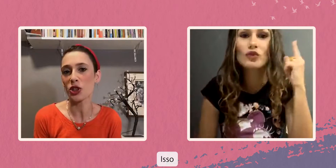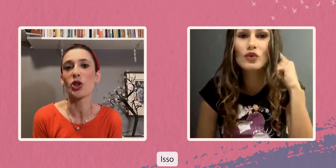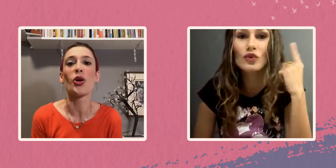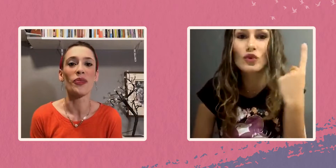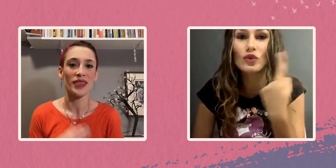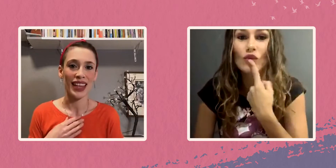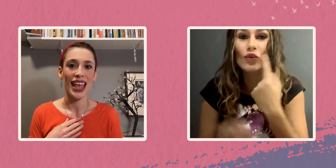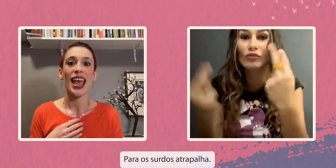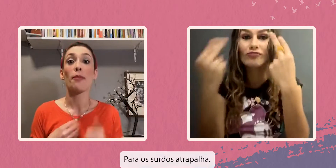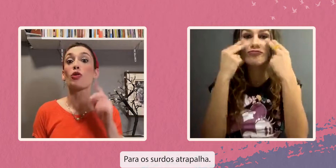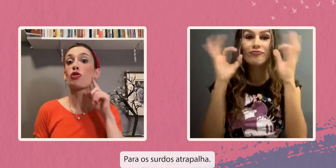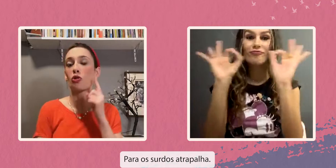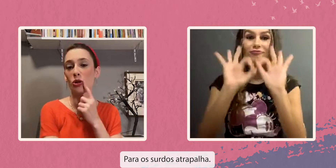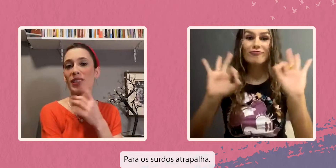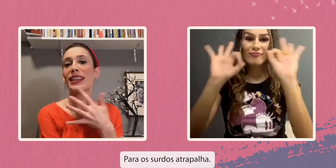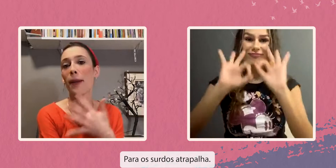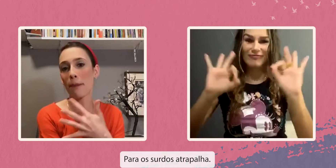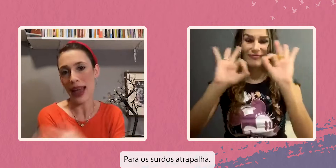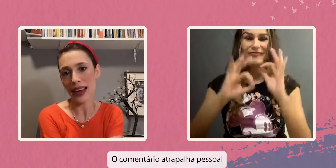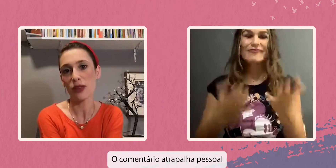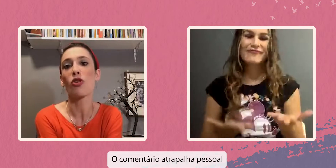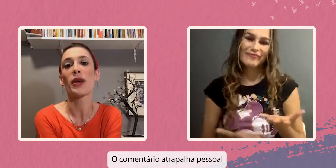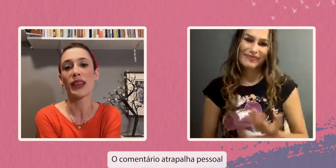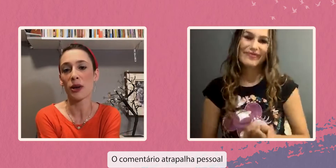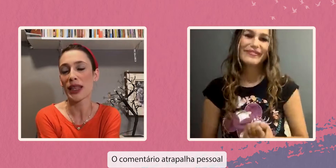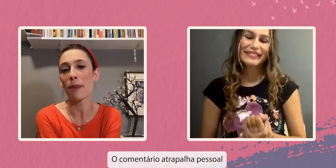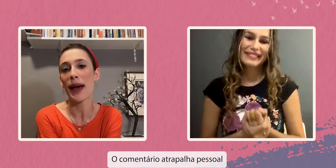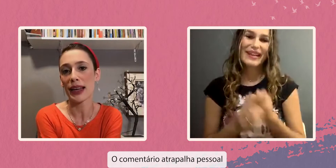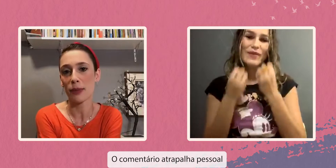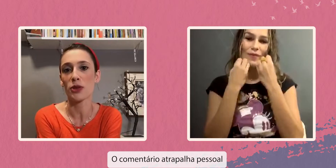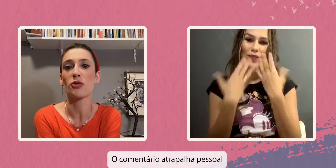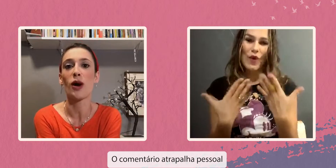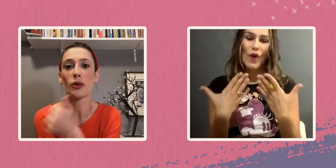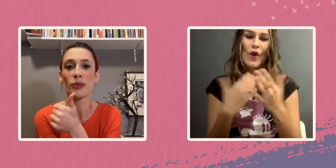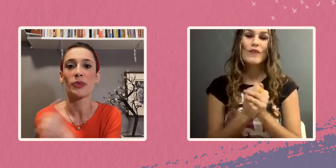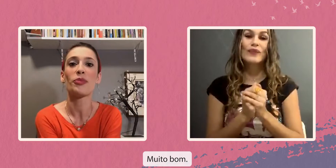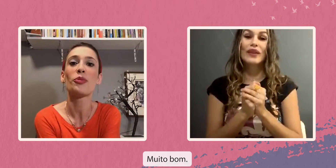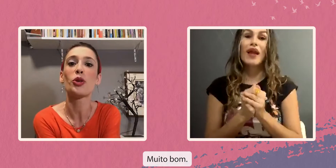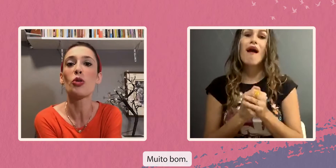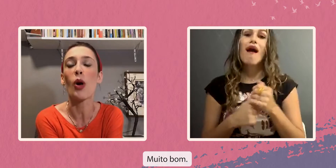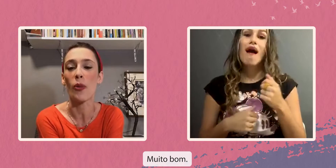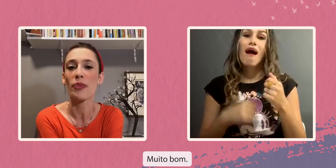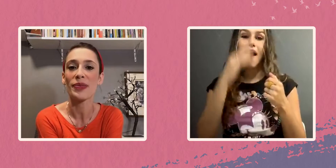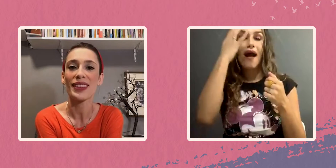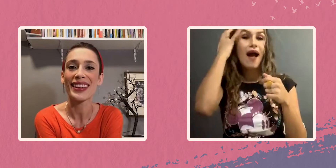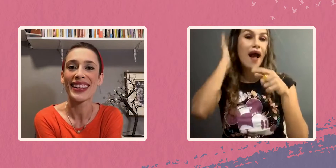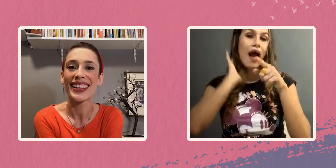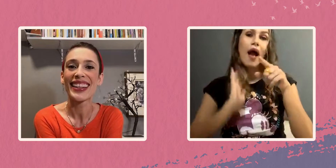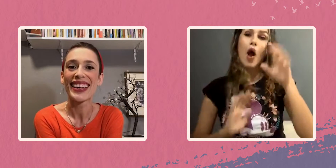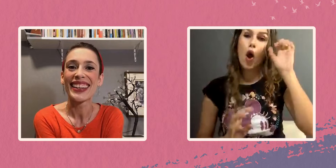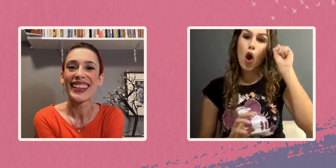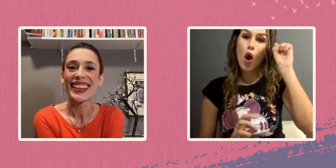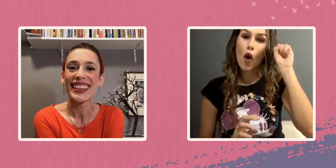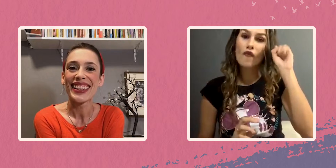Isso. Para os surdos atrapalha, o comentário atrapalha, pessoal. Muito bom.